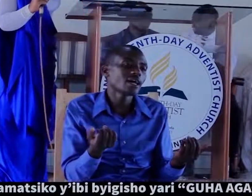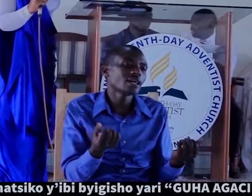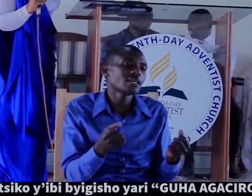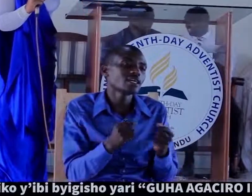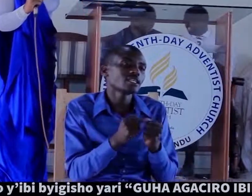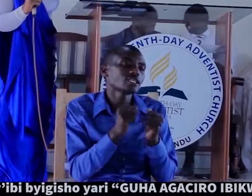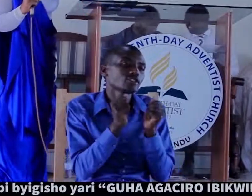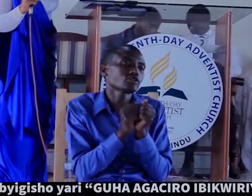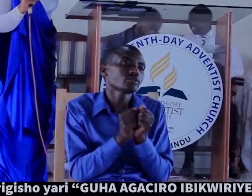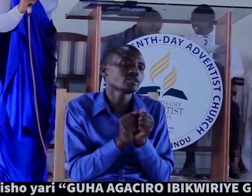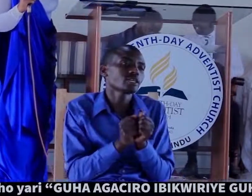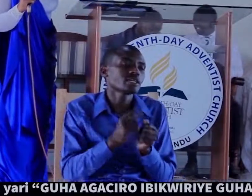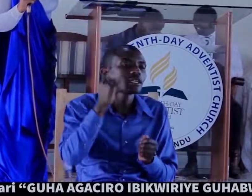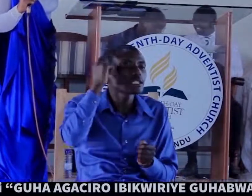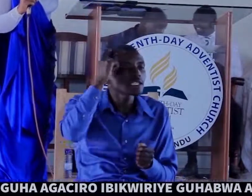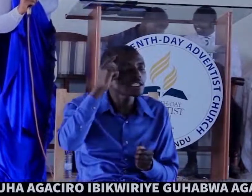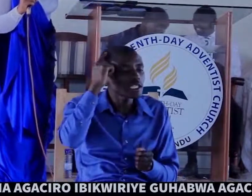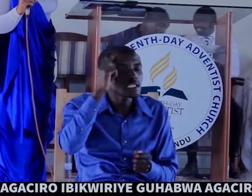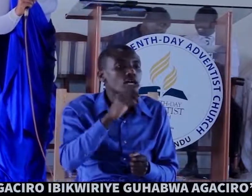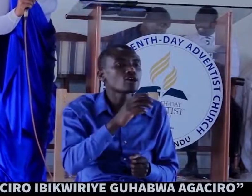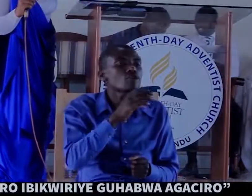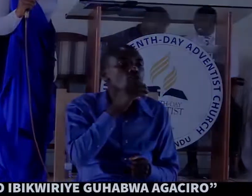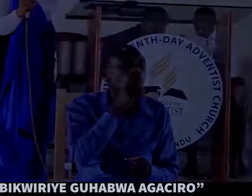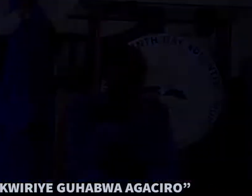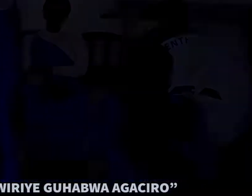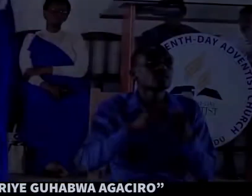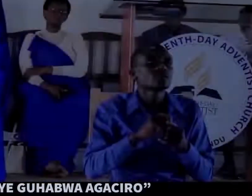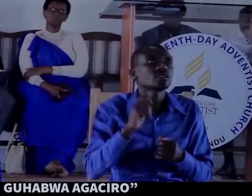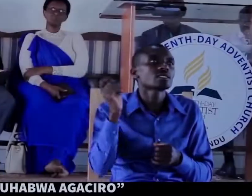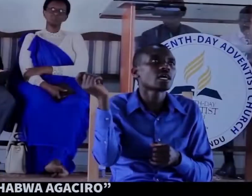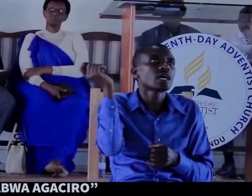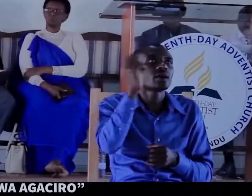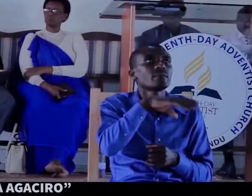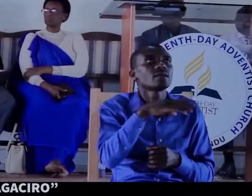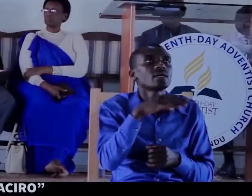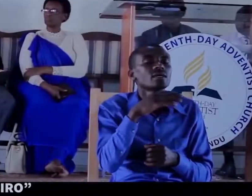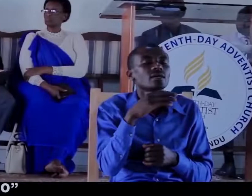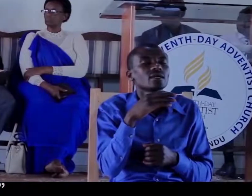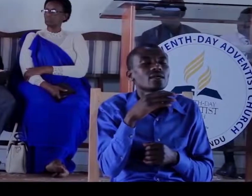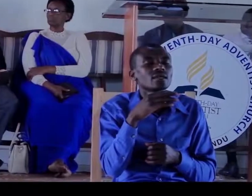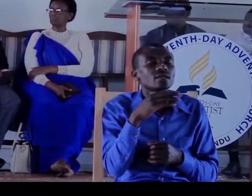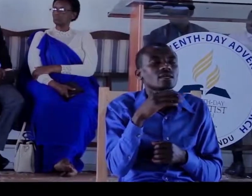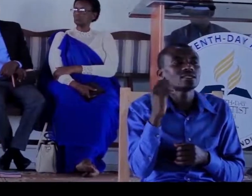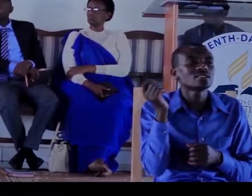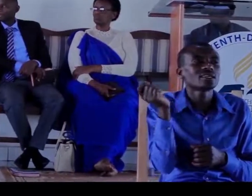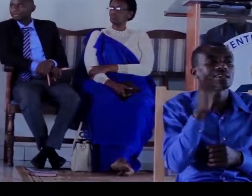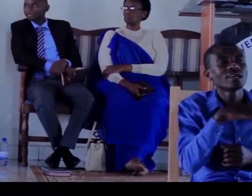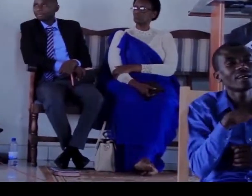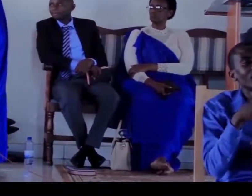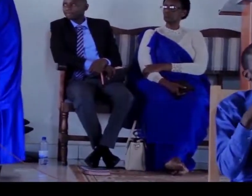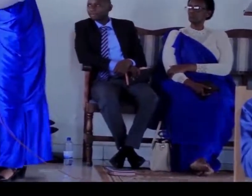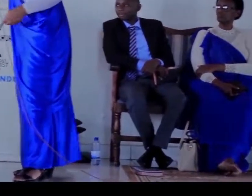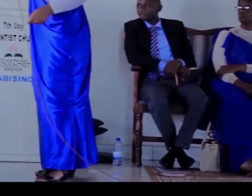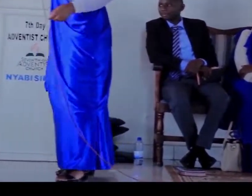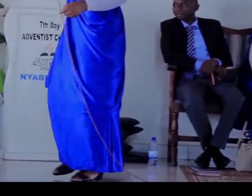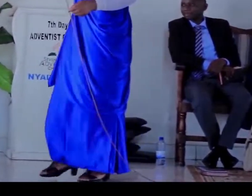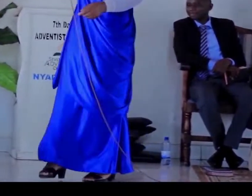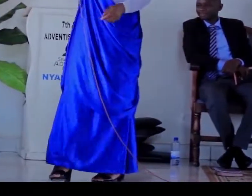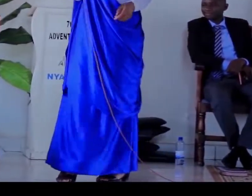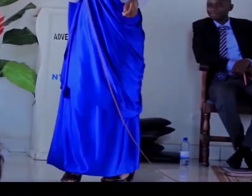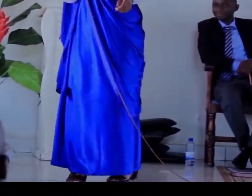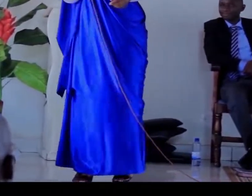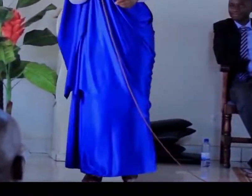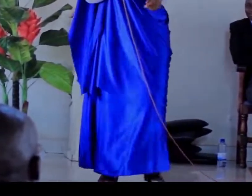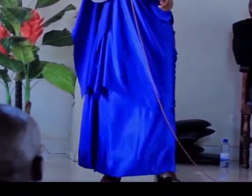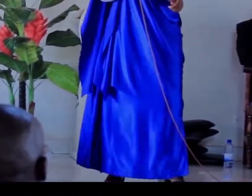ati niba n'uyu mwazanye ntumusubize nanjye ndagenda saa harimo abasore bari mu rugo nyuma ni murapfa